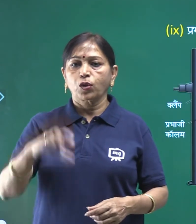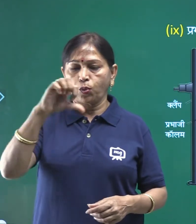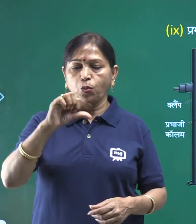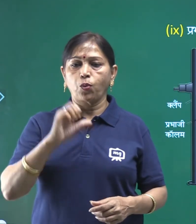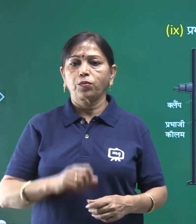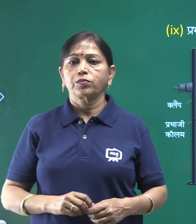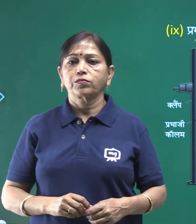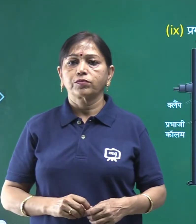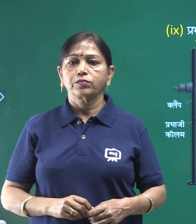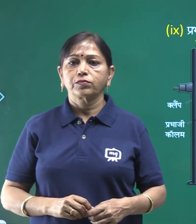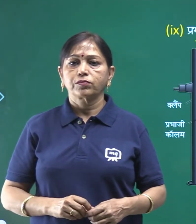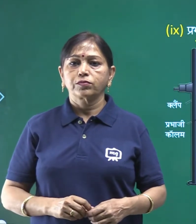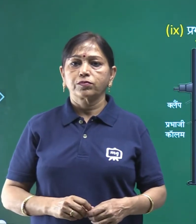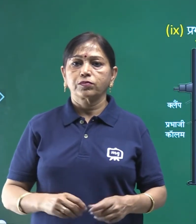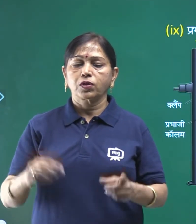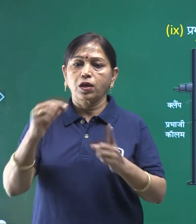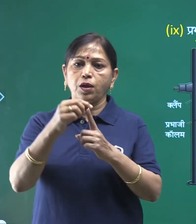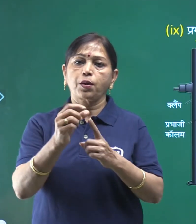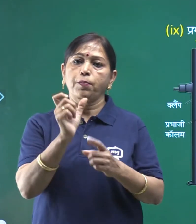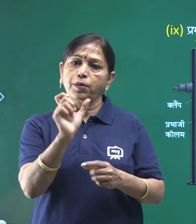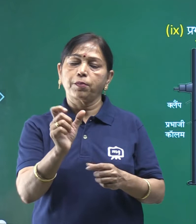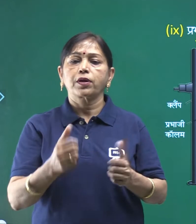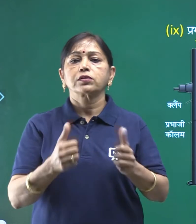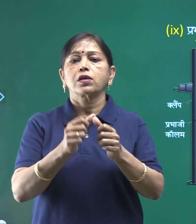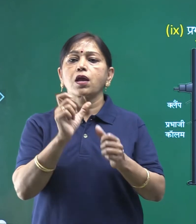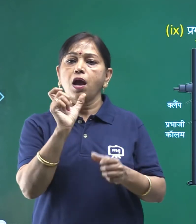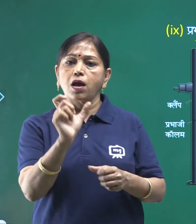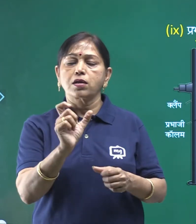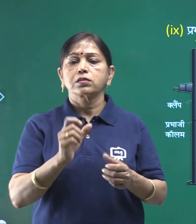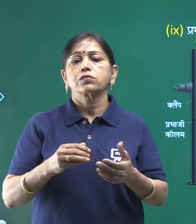9, प्रभाजी आसवन विधि।